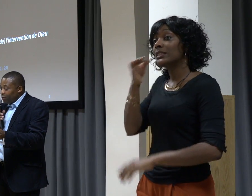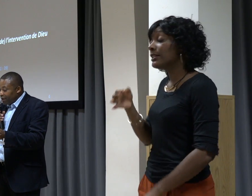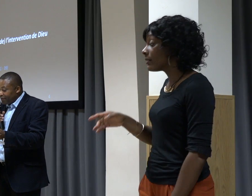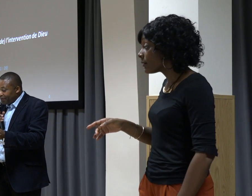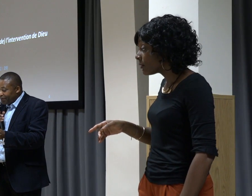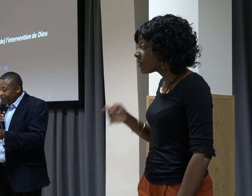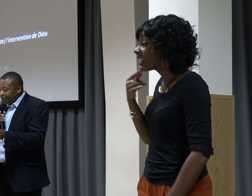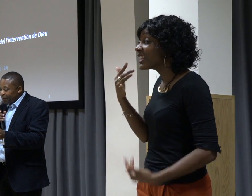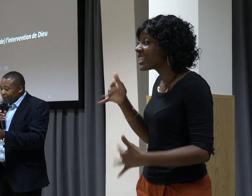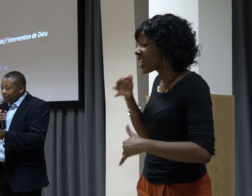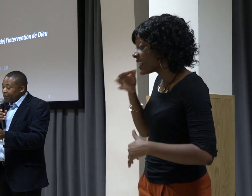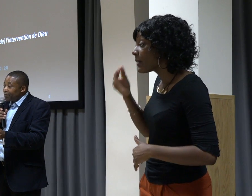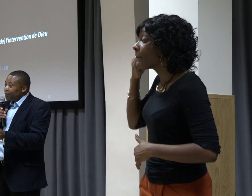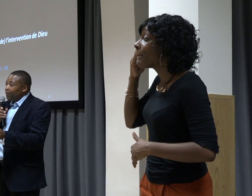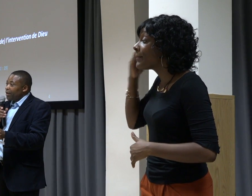tu crois,